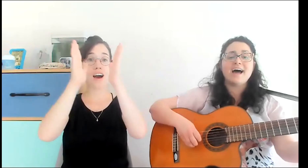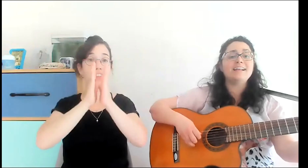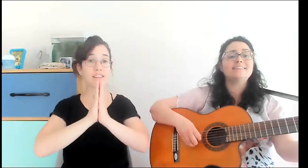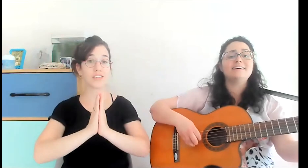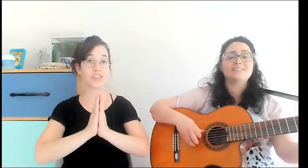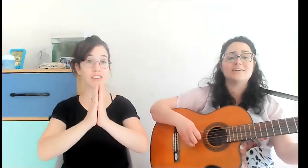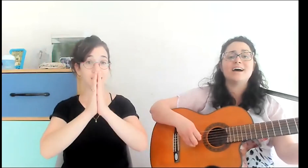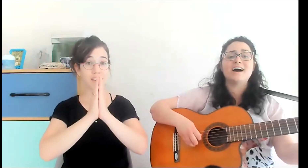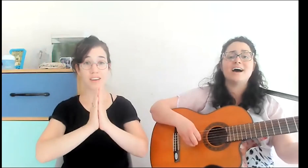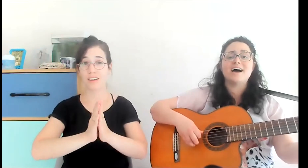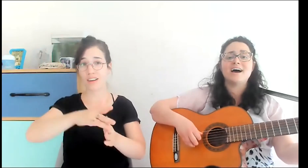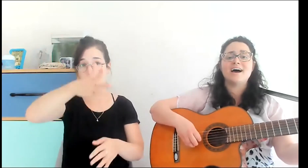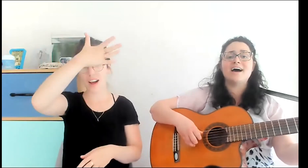אל תשכח